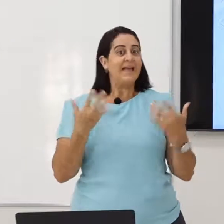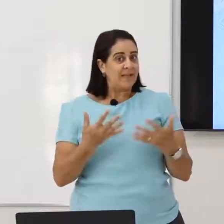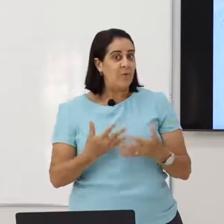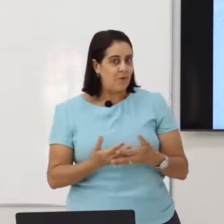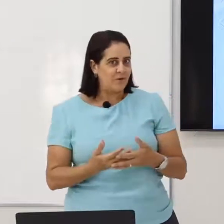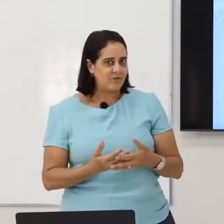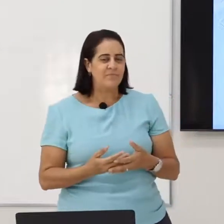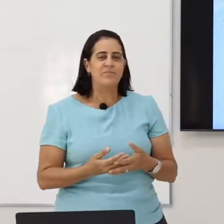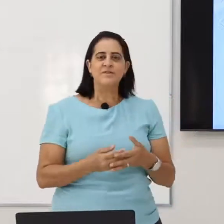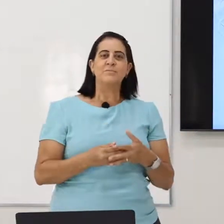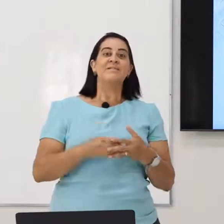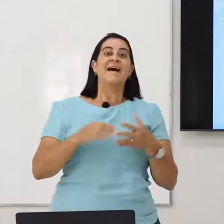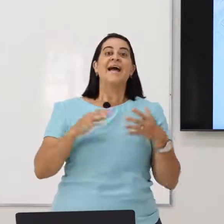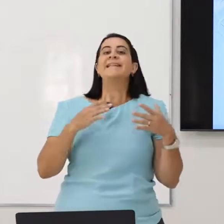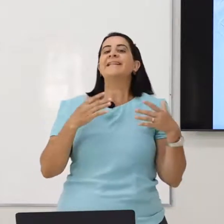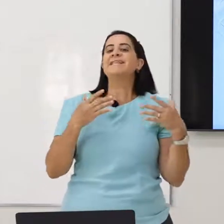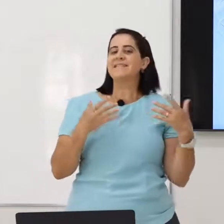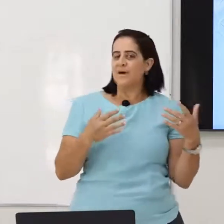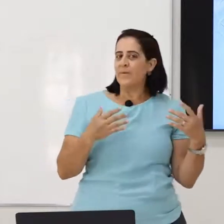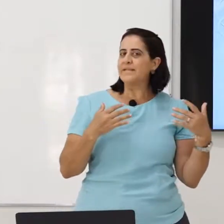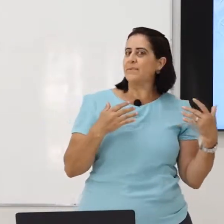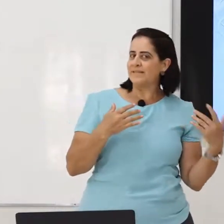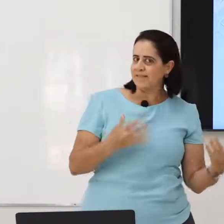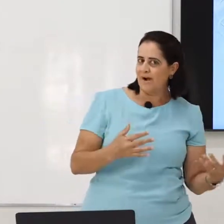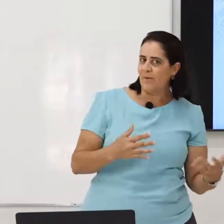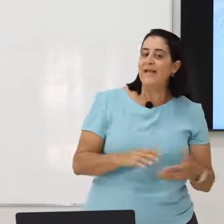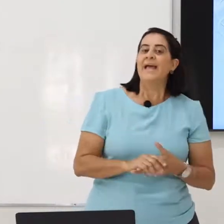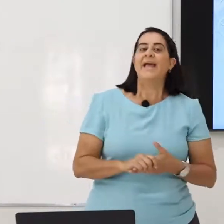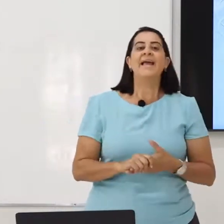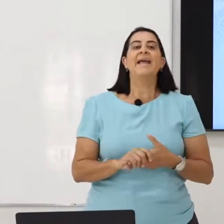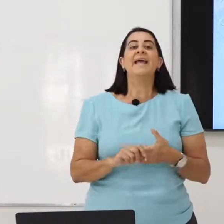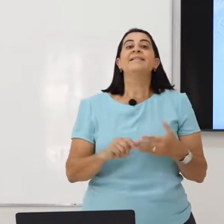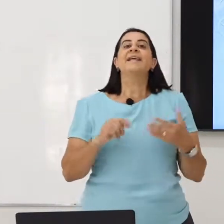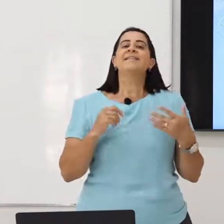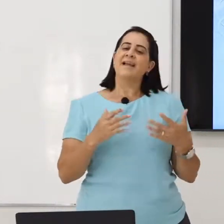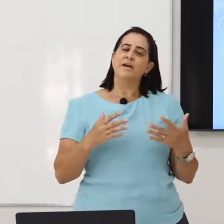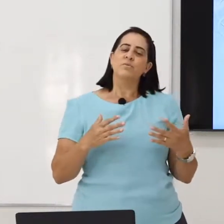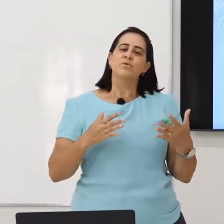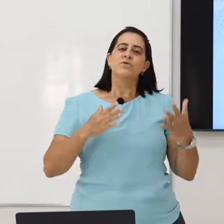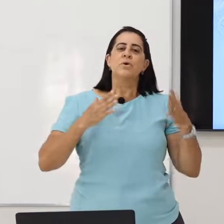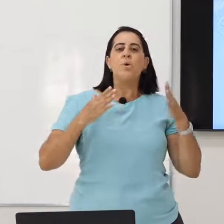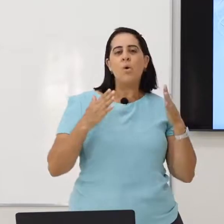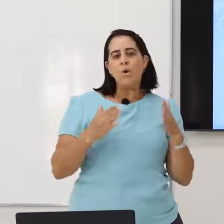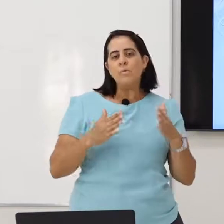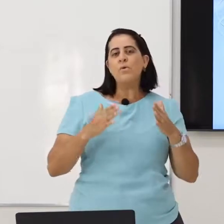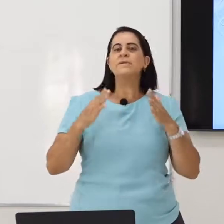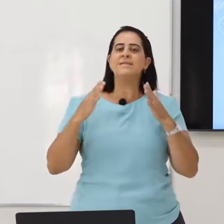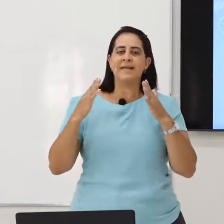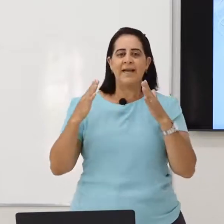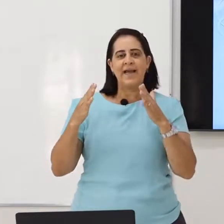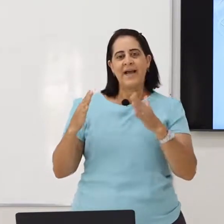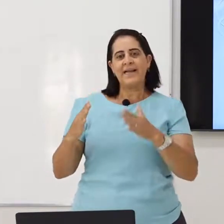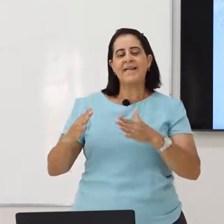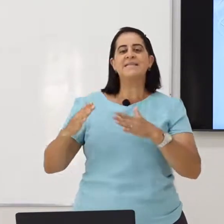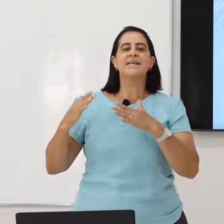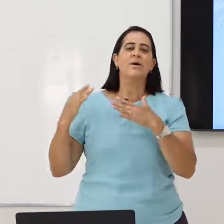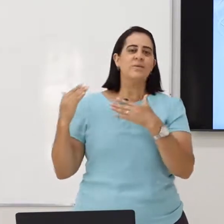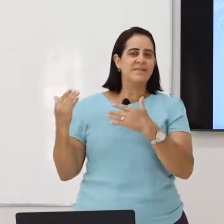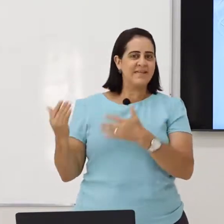Então, hoje, nós vamos dar atenção especial em entendermos como se realiza os